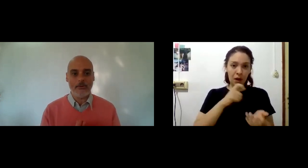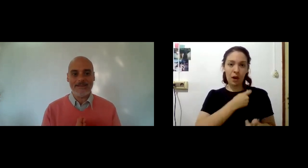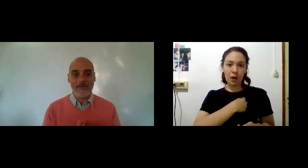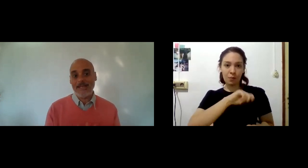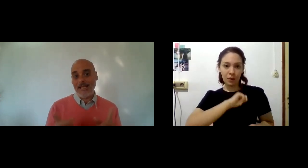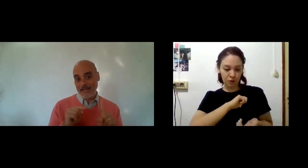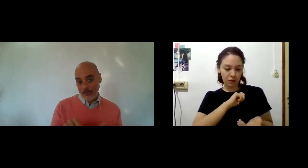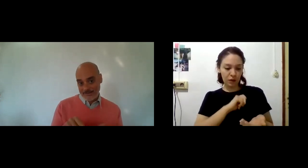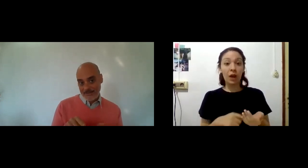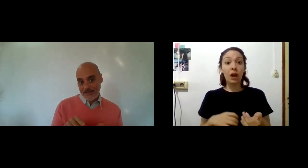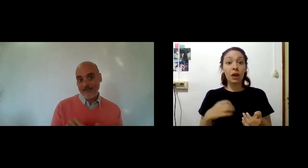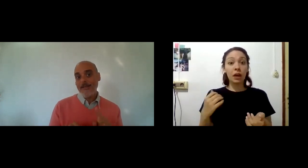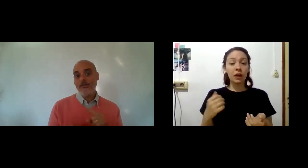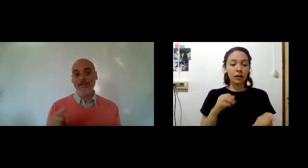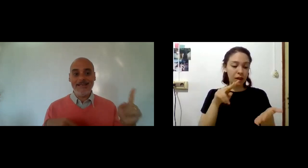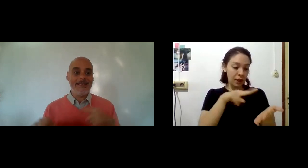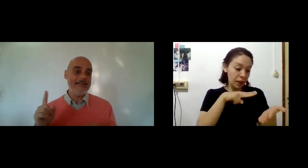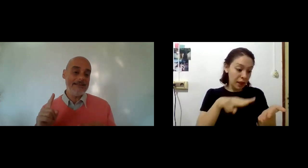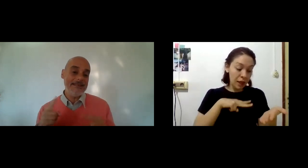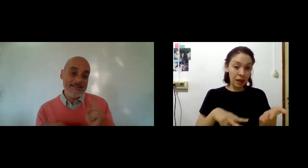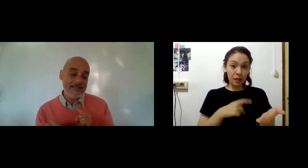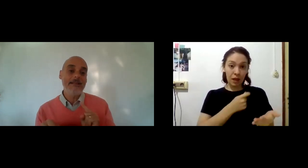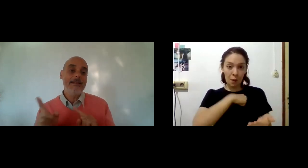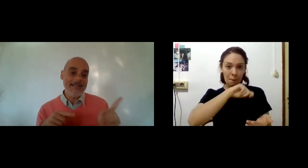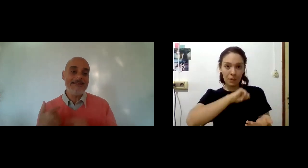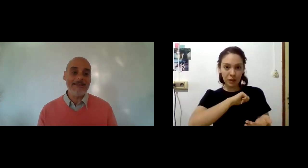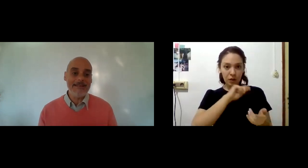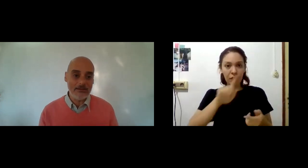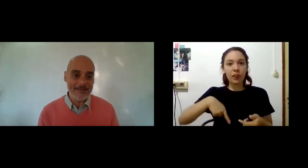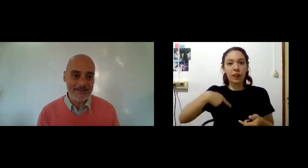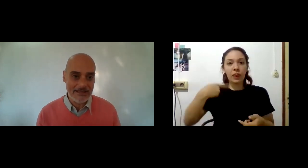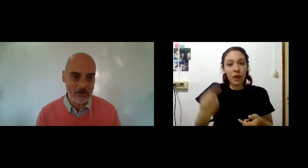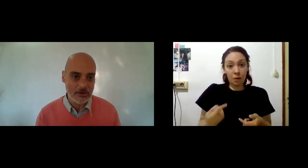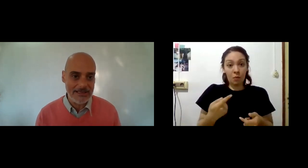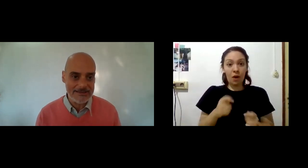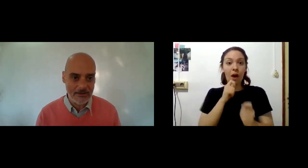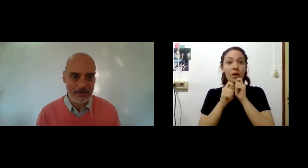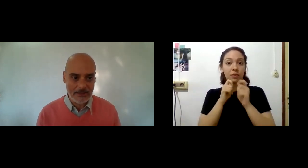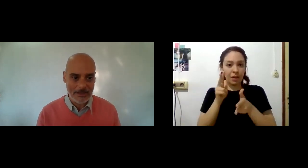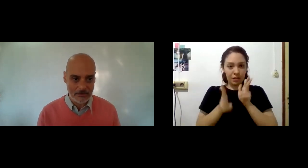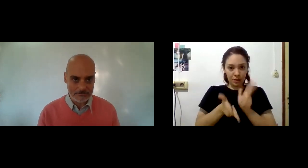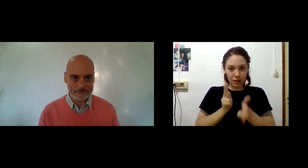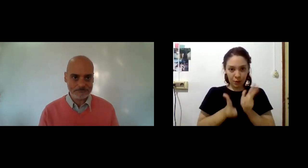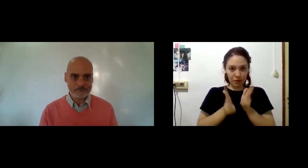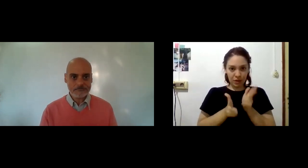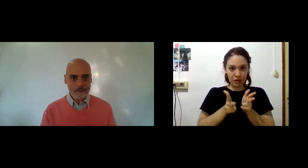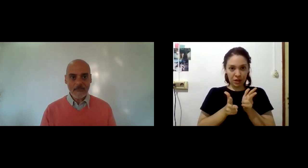luego pasan a una entrevista en lengua de señas, donde tienen que decir qué entendieron de ese texto que leyeron en